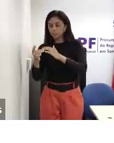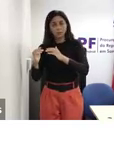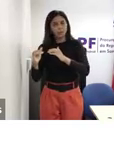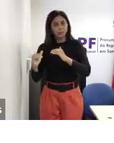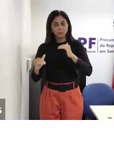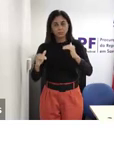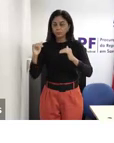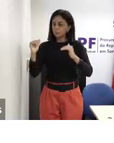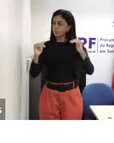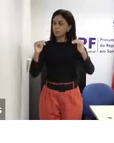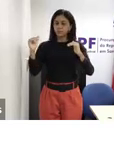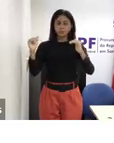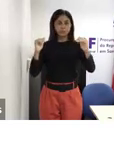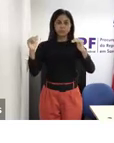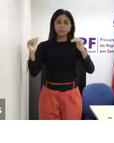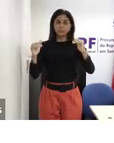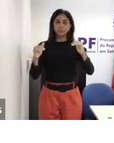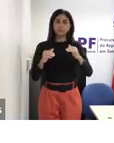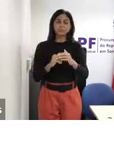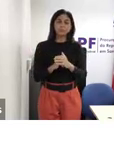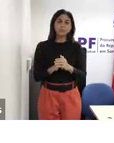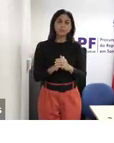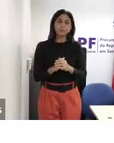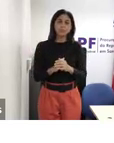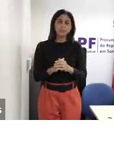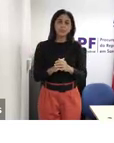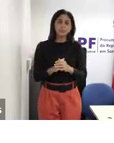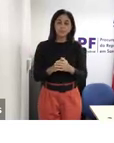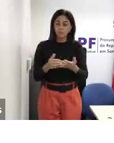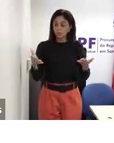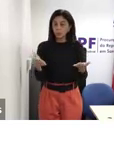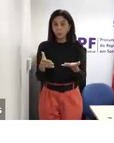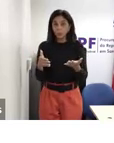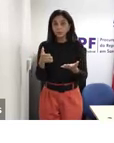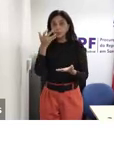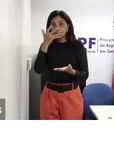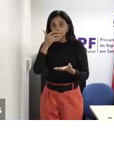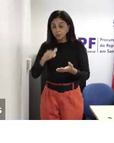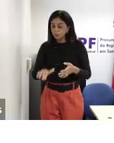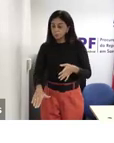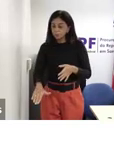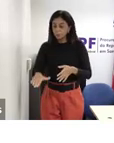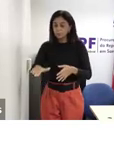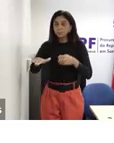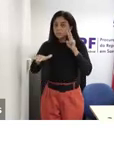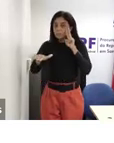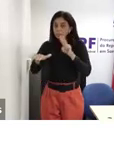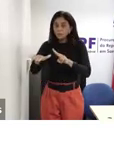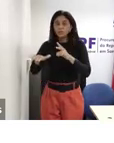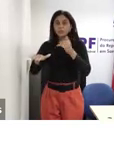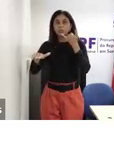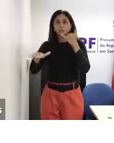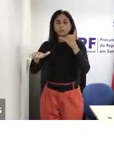nativo digital é aquele que já nasceu com as ferramentas com ambiente digital e ele vem de uma outra